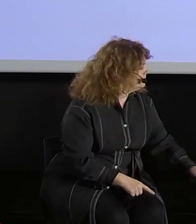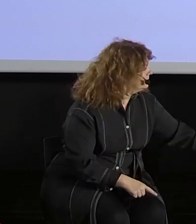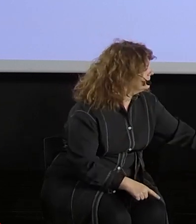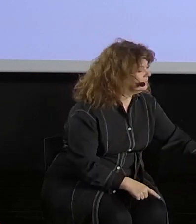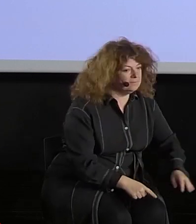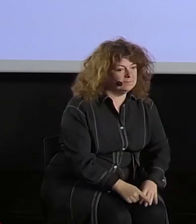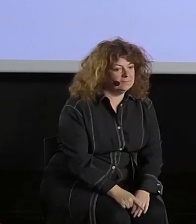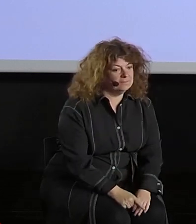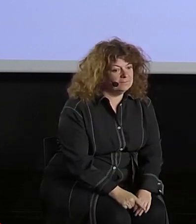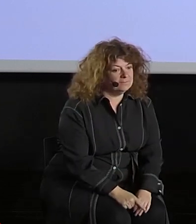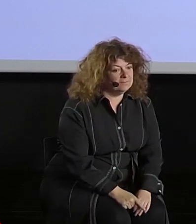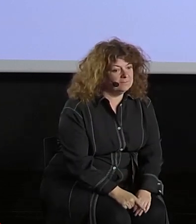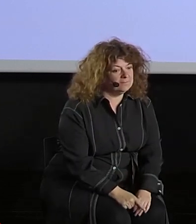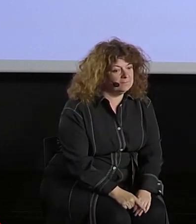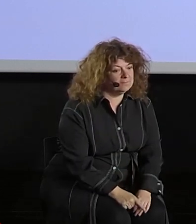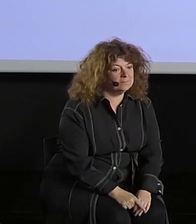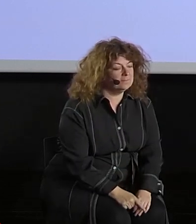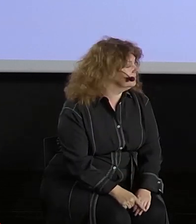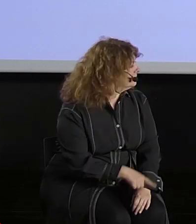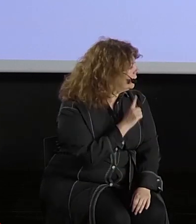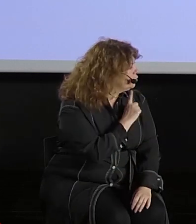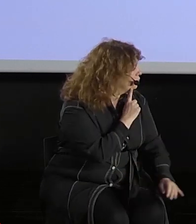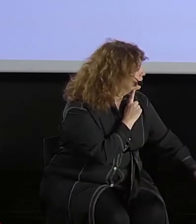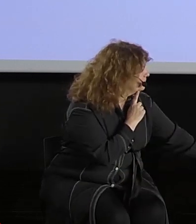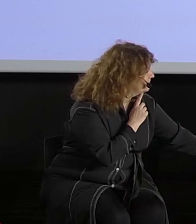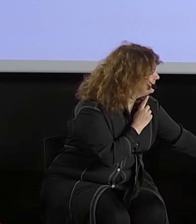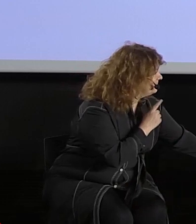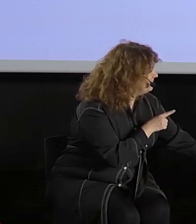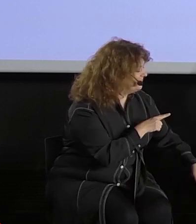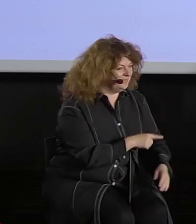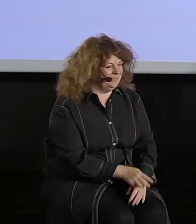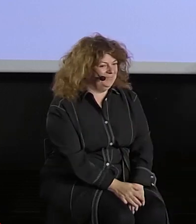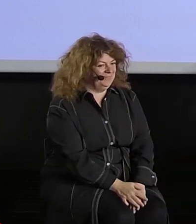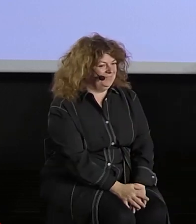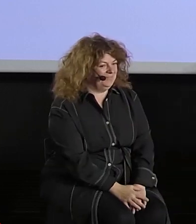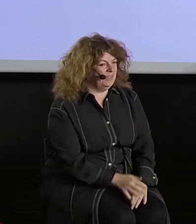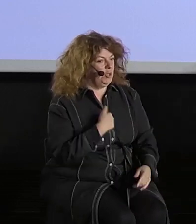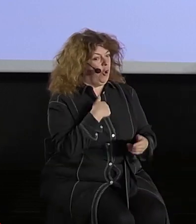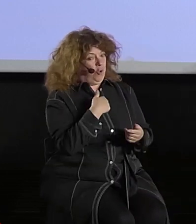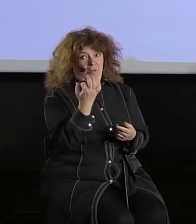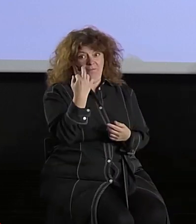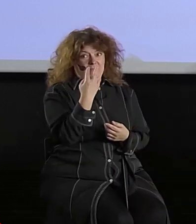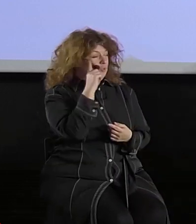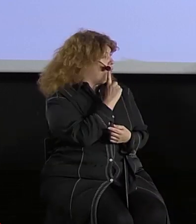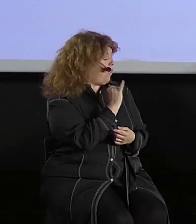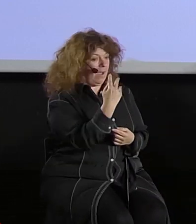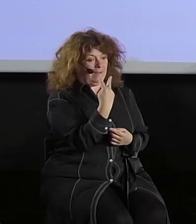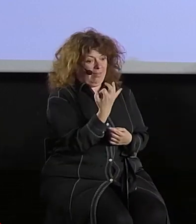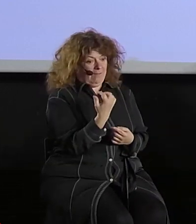bueno Muchas gracias vamos a a tener este pequeño coloquio para hablaros de de la